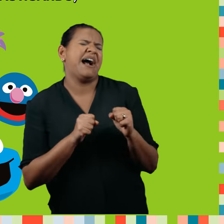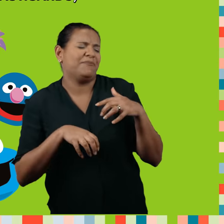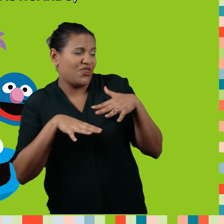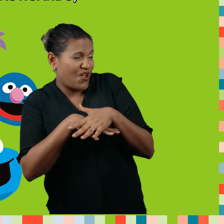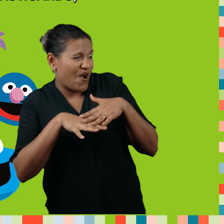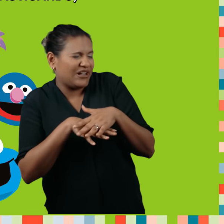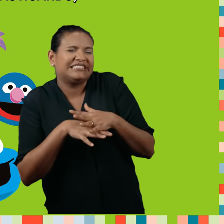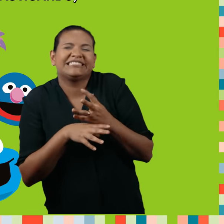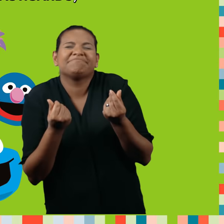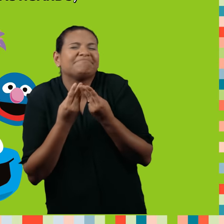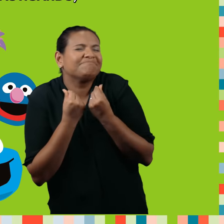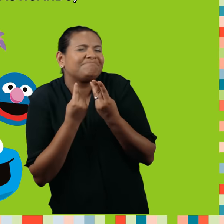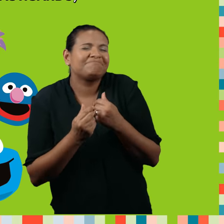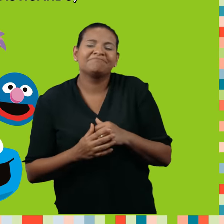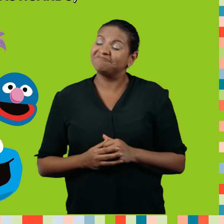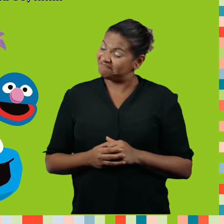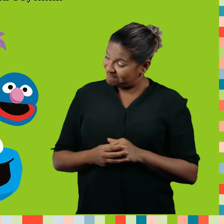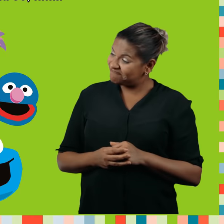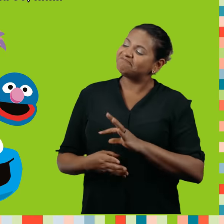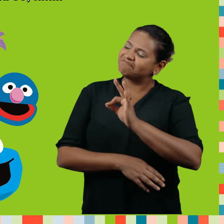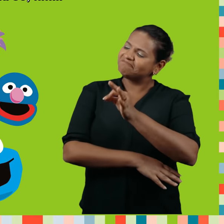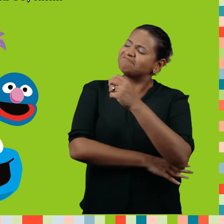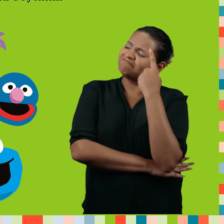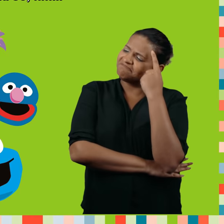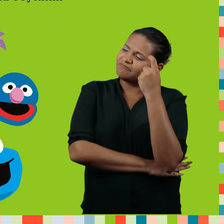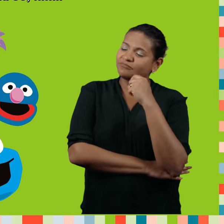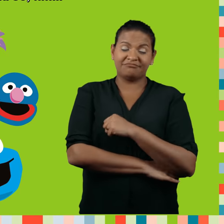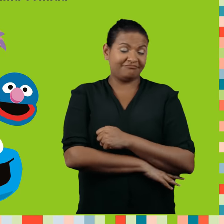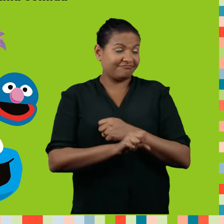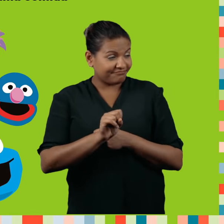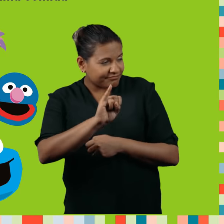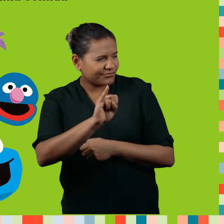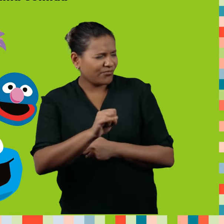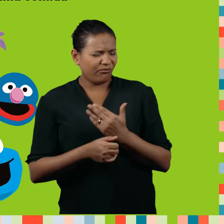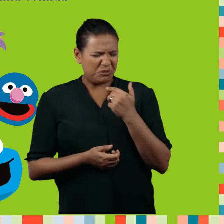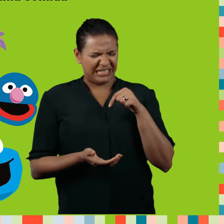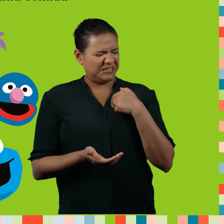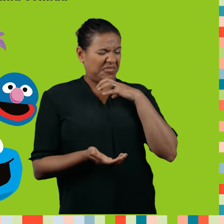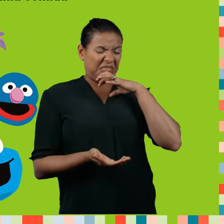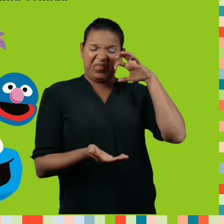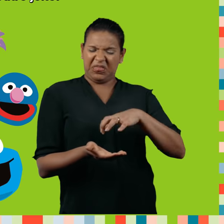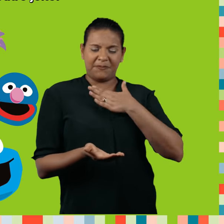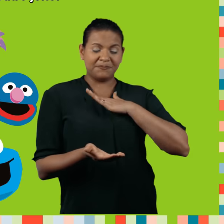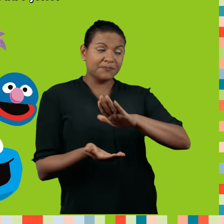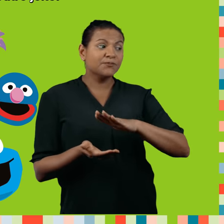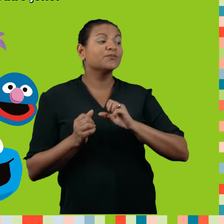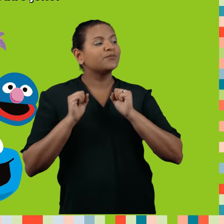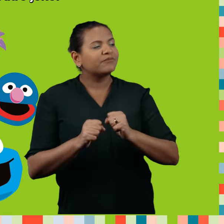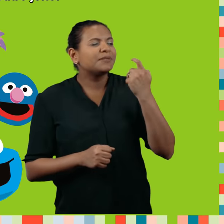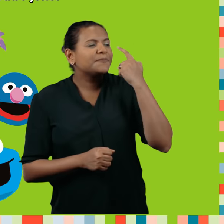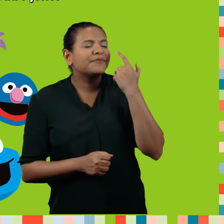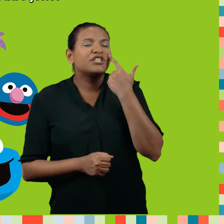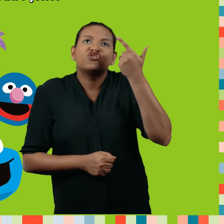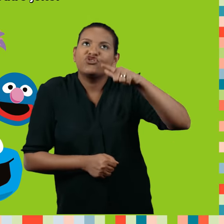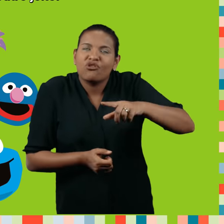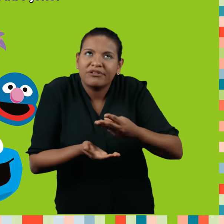torta de espinafre. Oh, Olha só! Quando a gente não gosta de uma comida, vale a pena experimentar de